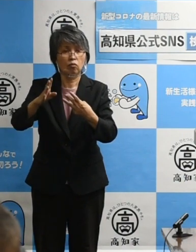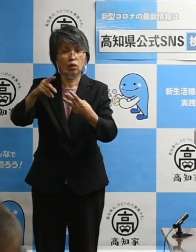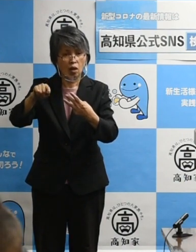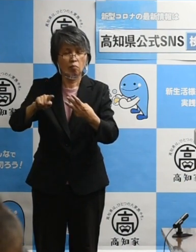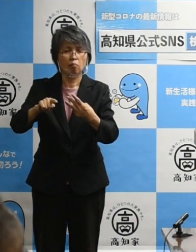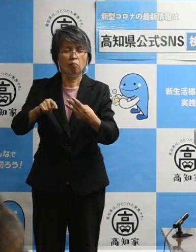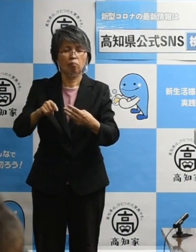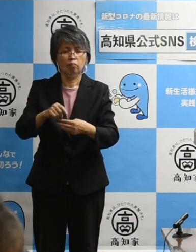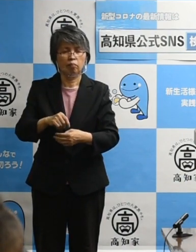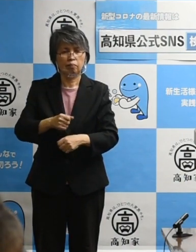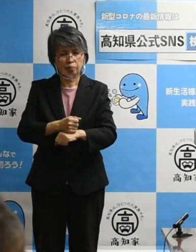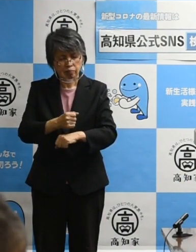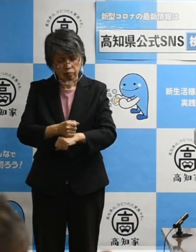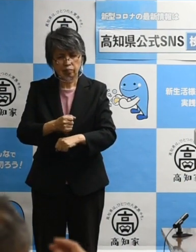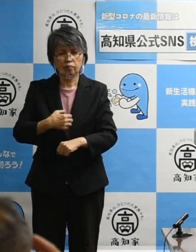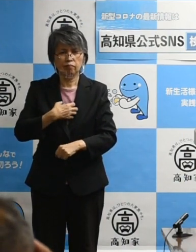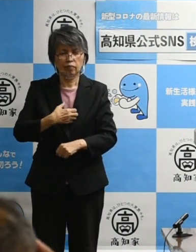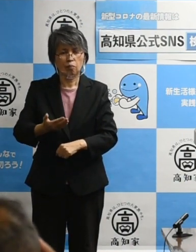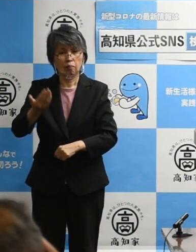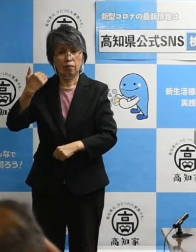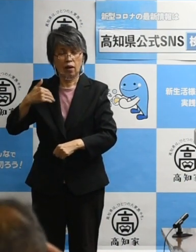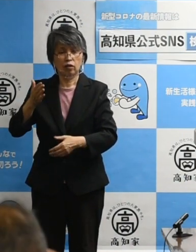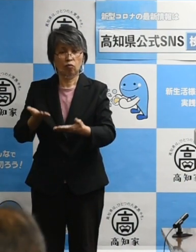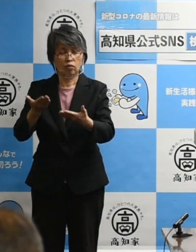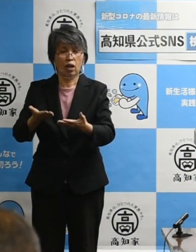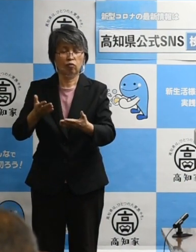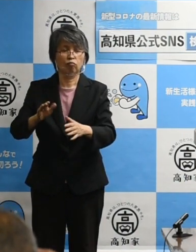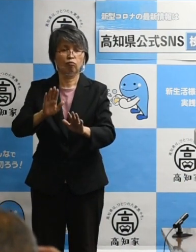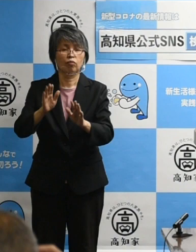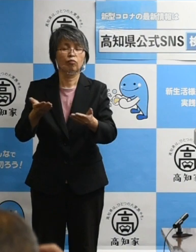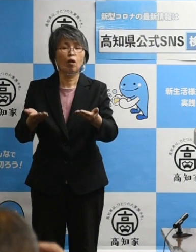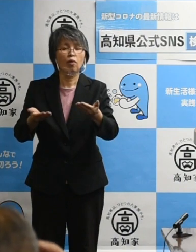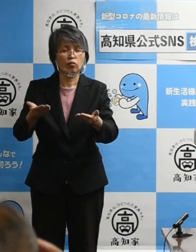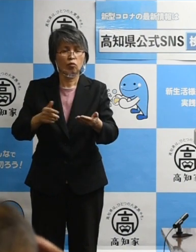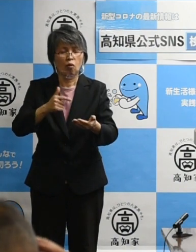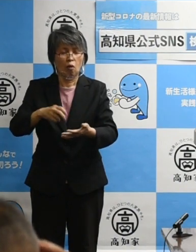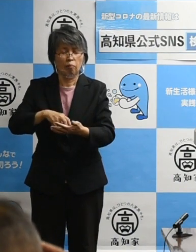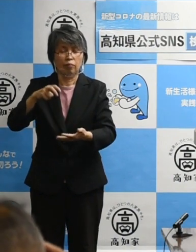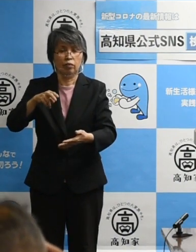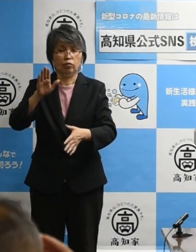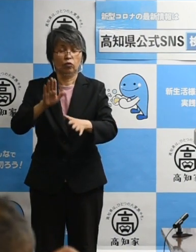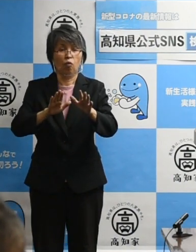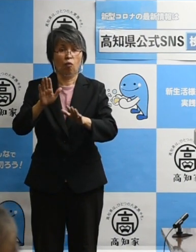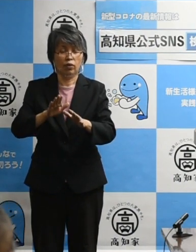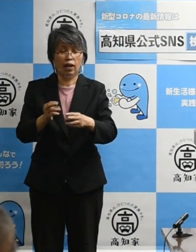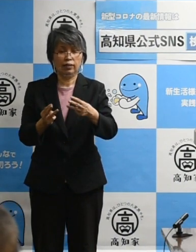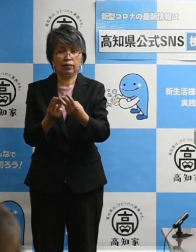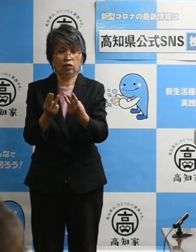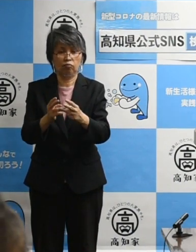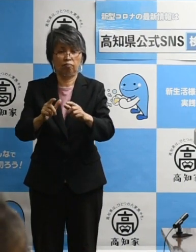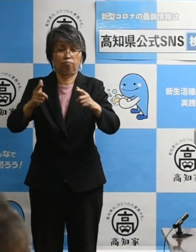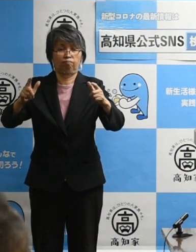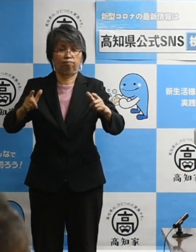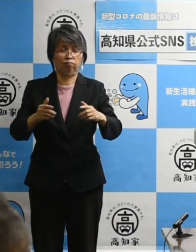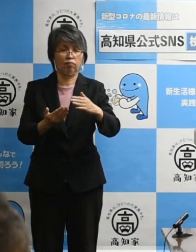こういった非常にそれ以前の体験からすると大変びっくりするような高い水準の感染